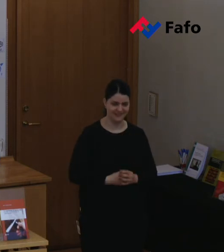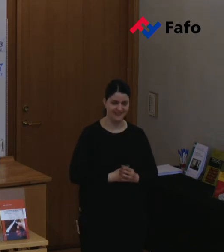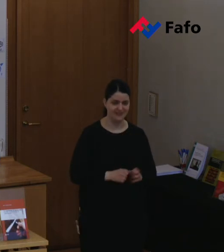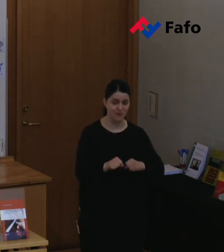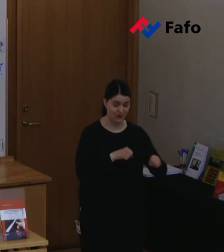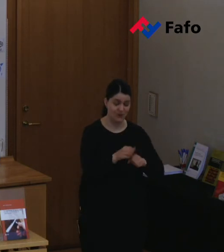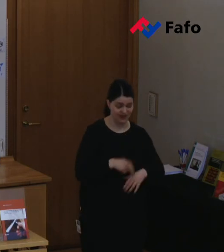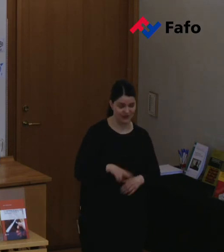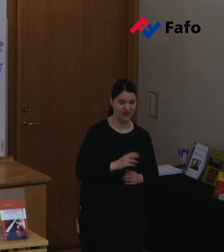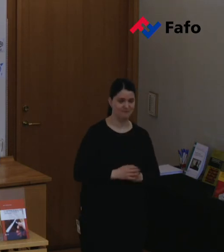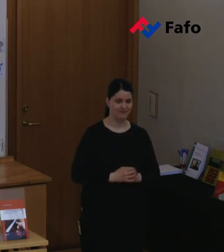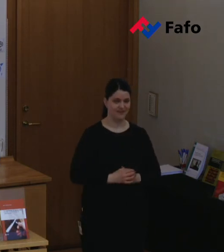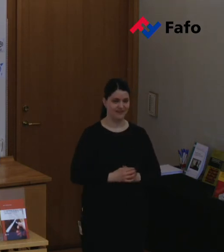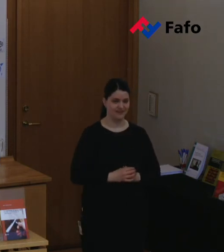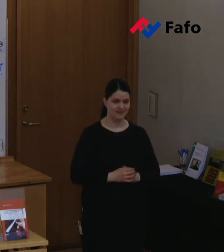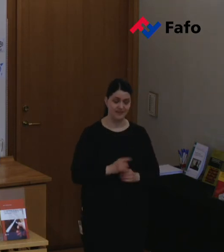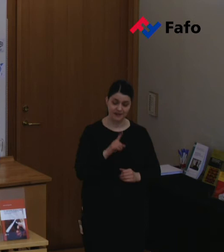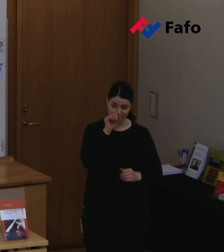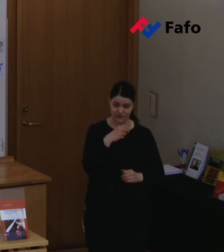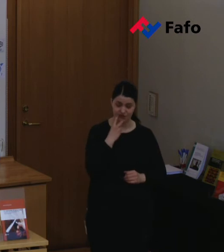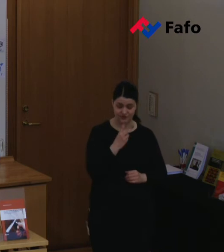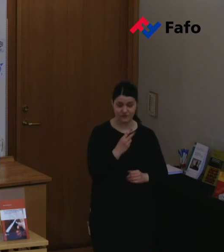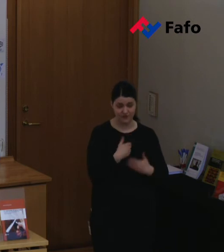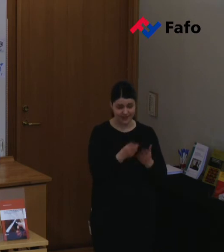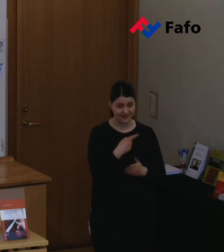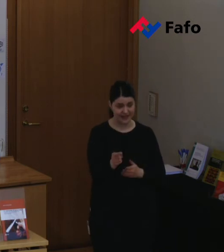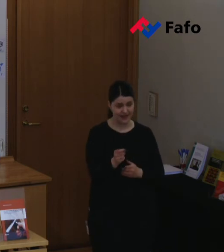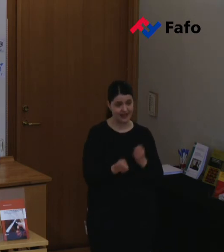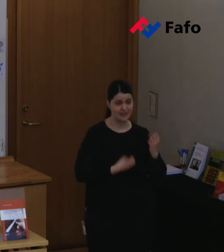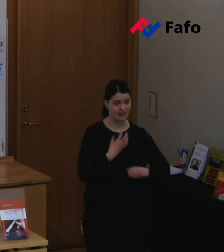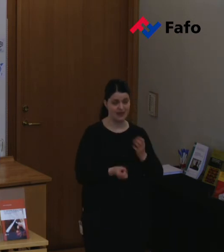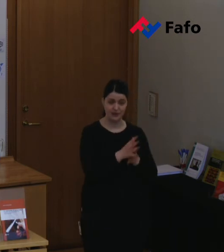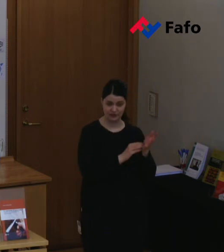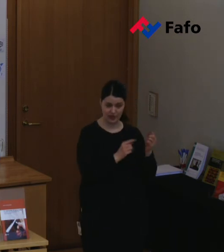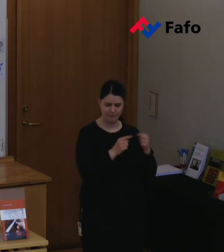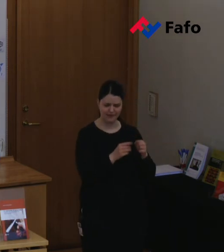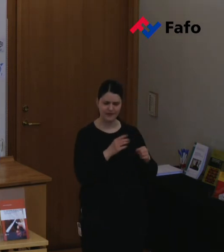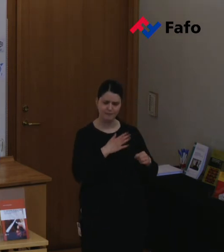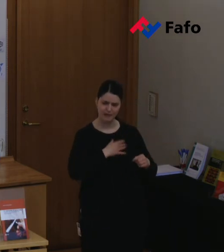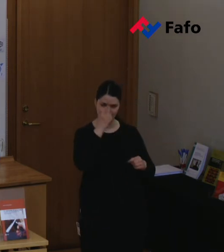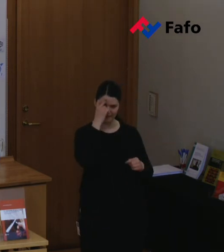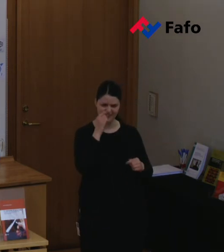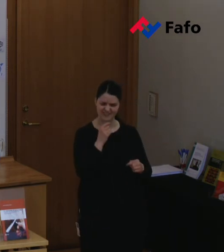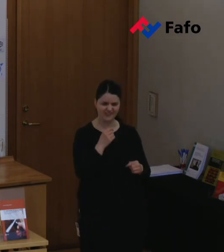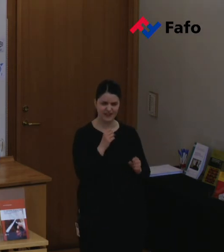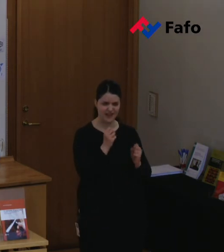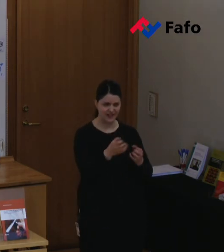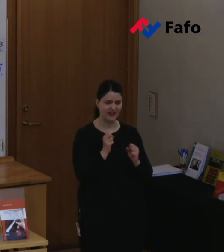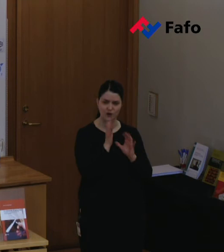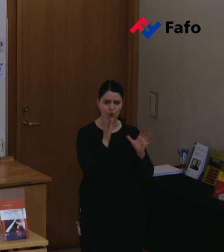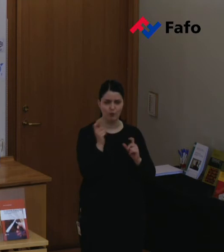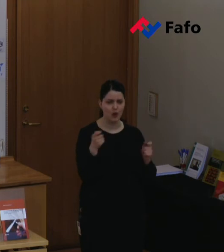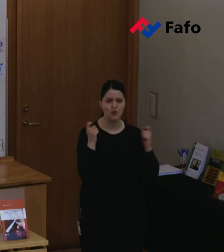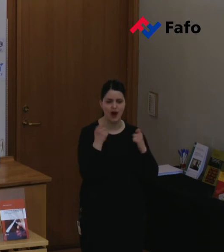dette prosjektet kan vise til inspirerende resultater, så er det, etter min mening, ikke noe å rope hurra for